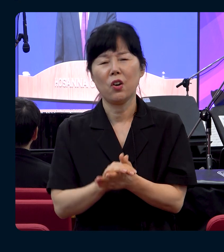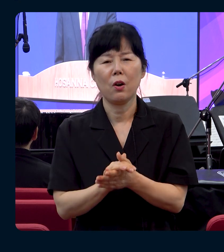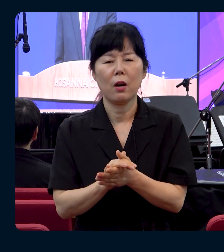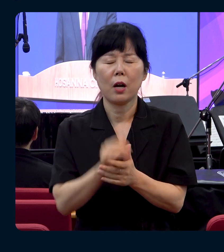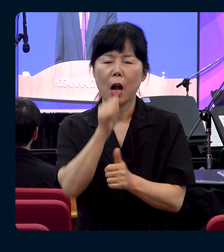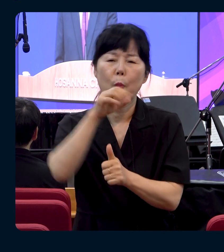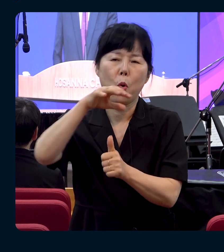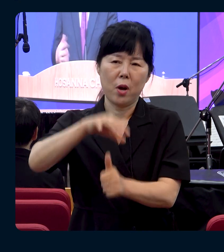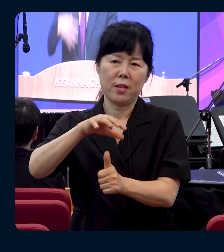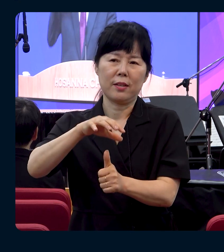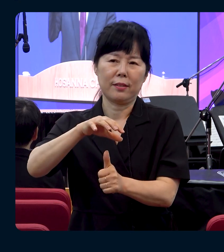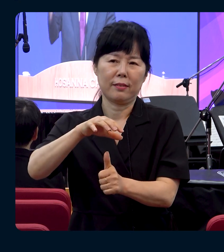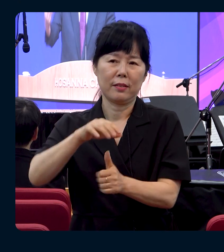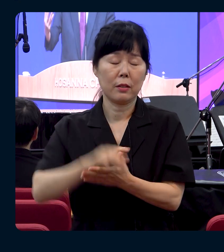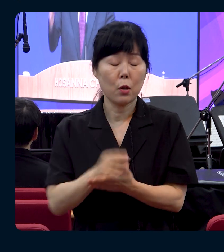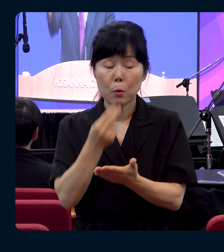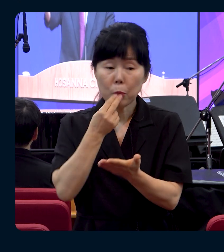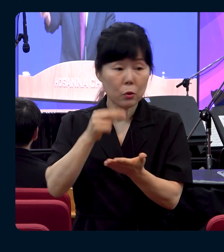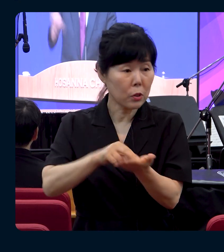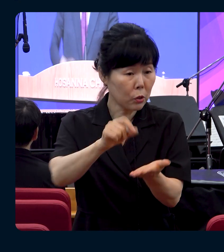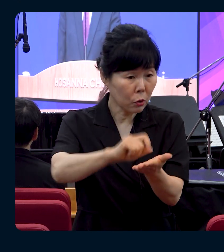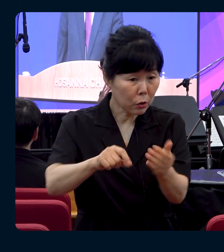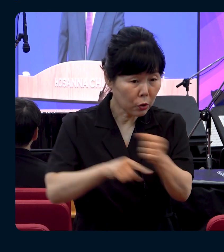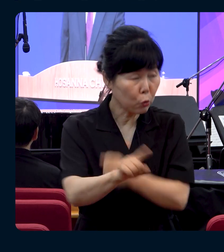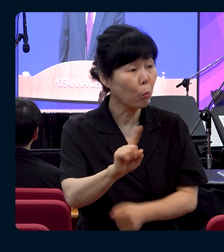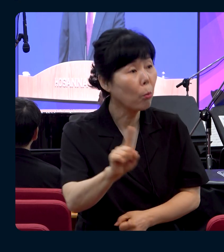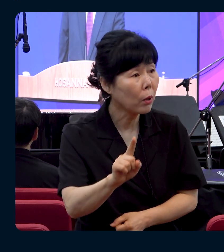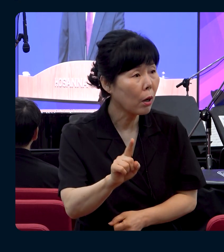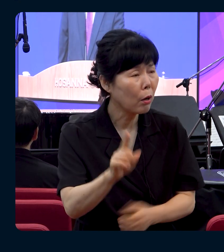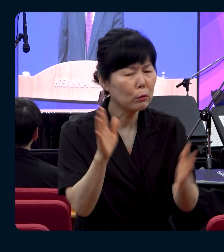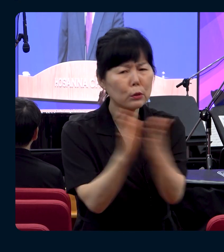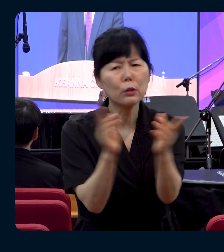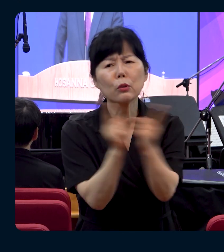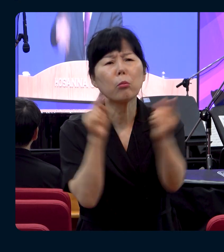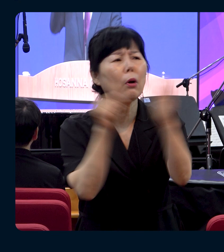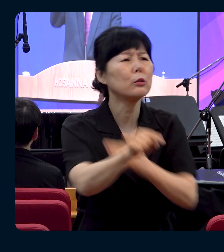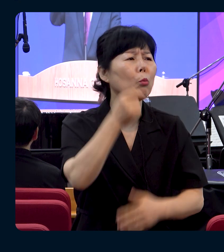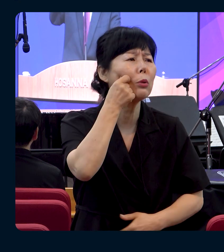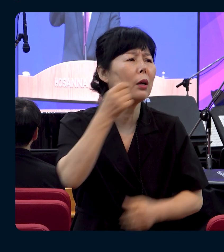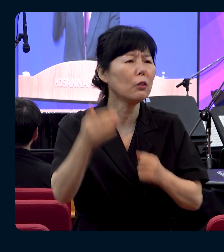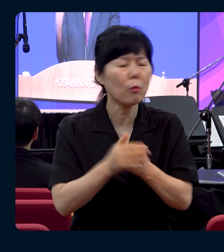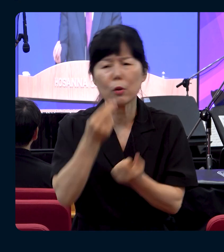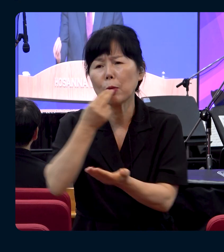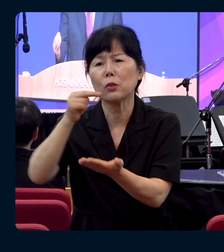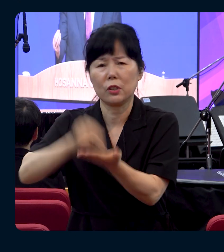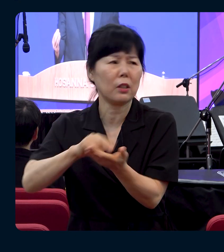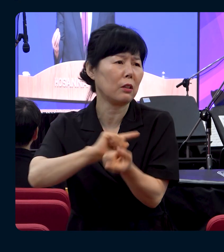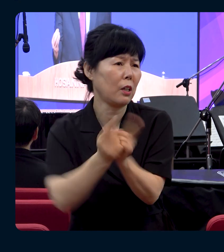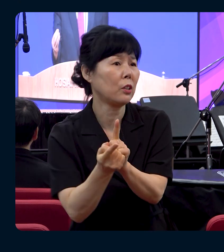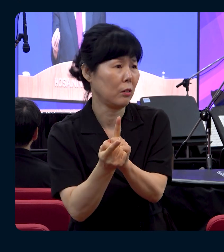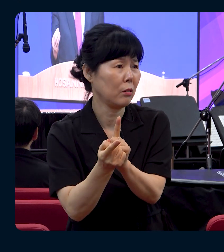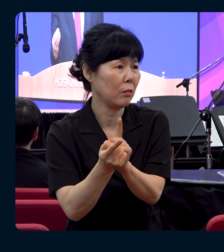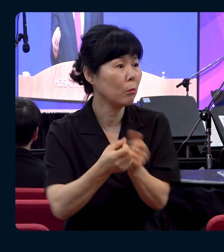뭐예요? 직접 갈 수 없으니까 쓰는 거 아닙니까? 자, 그런데 그렇기 때문에